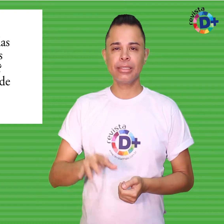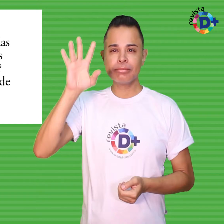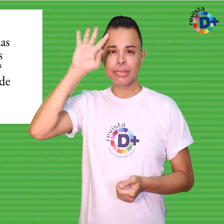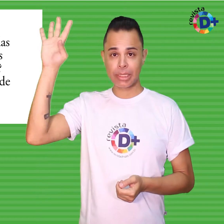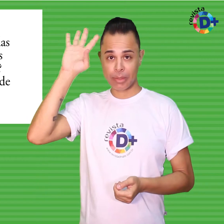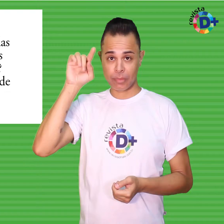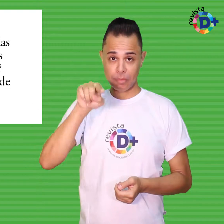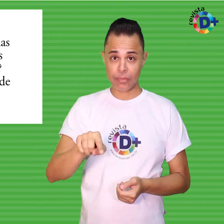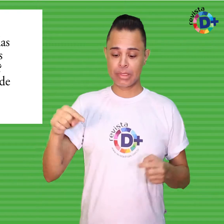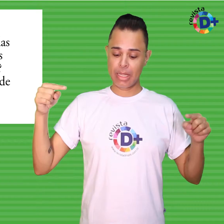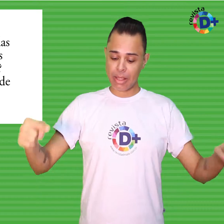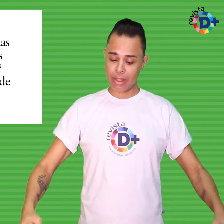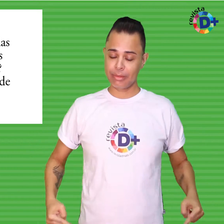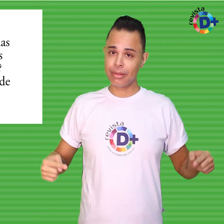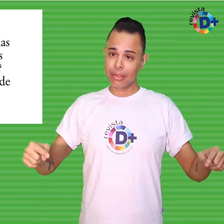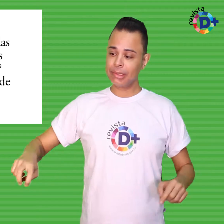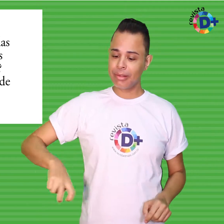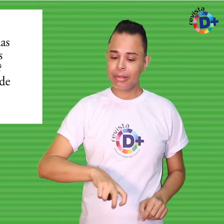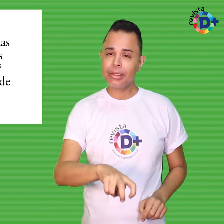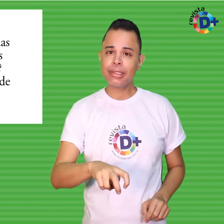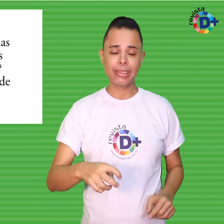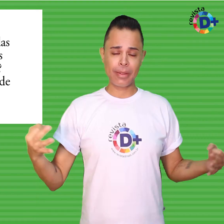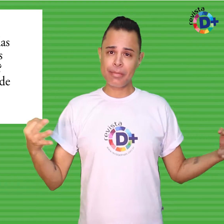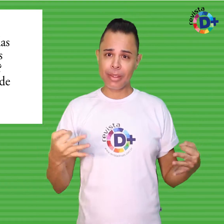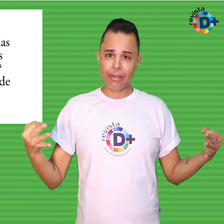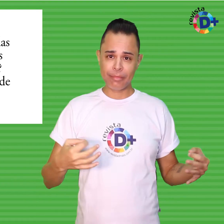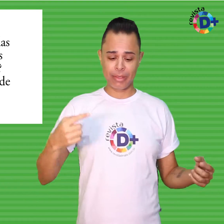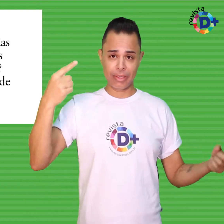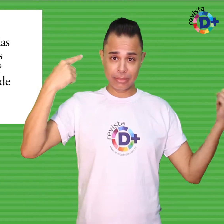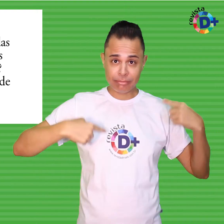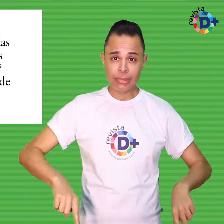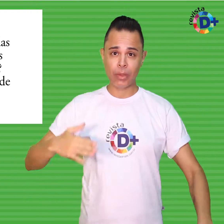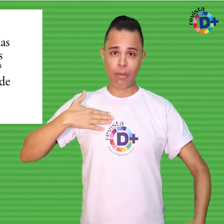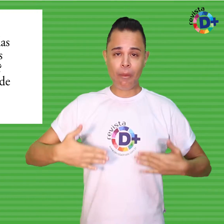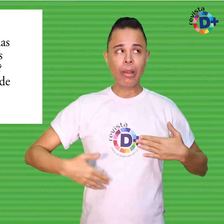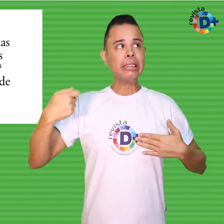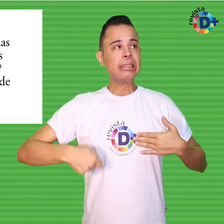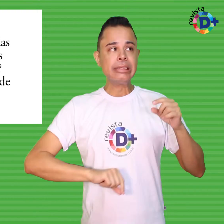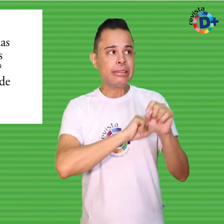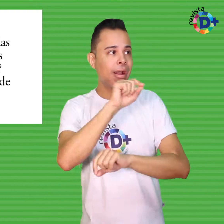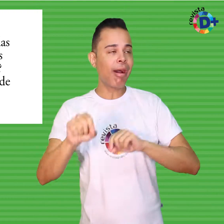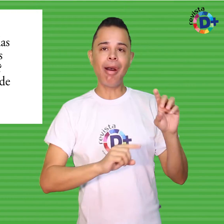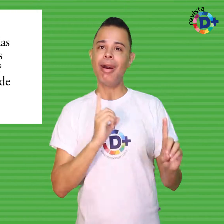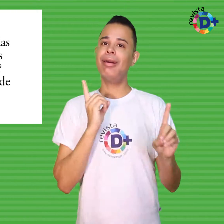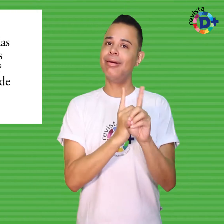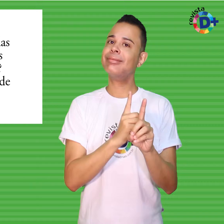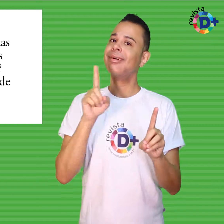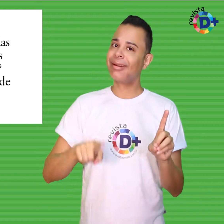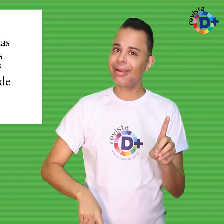imagina a cadeira de rodas perfeita para todas as suas necessidades imaginou a moto tag dá um